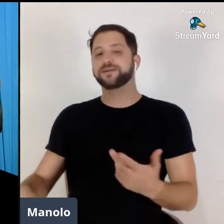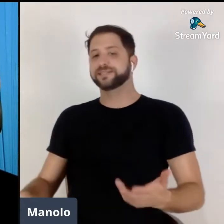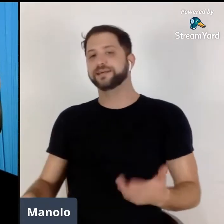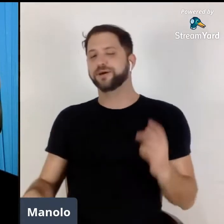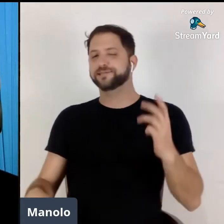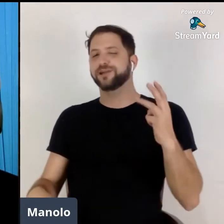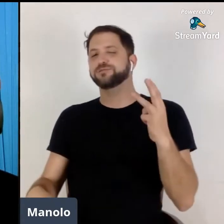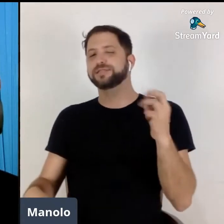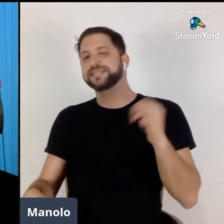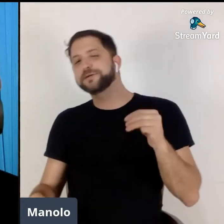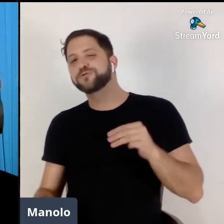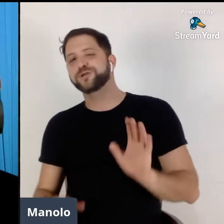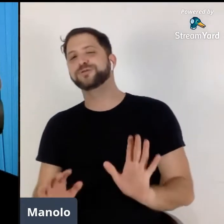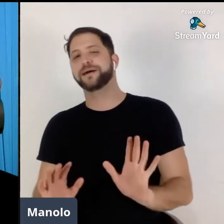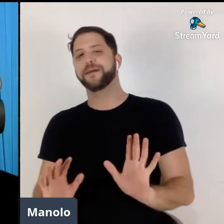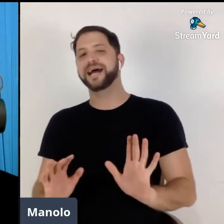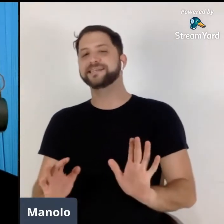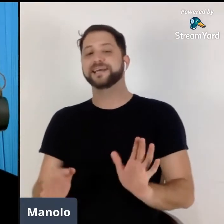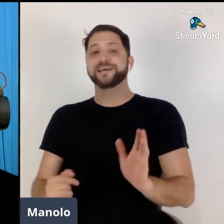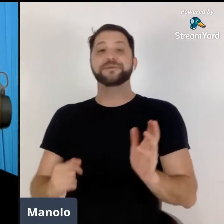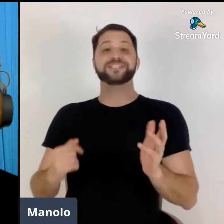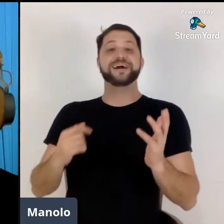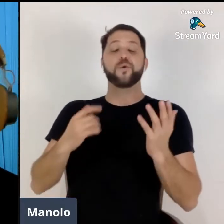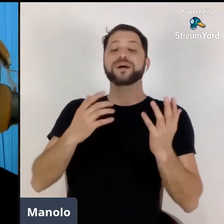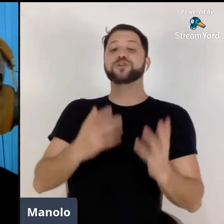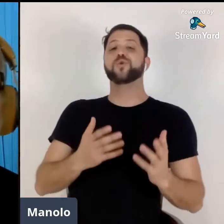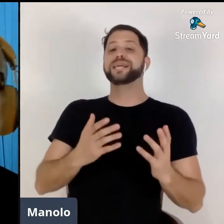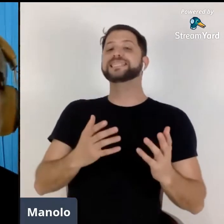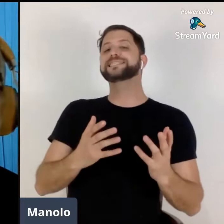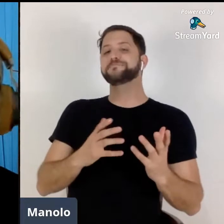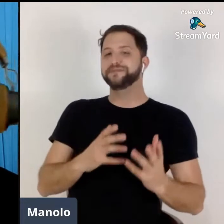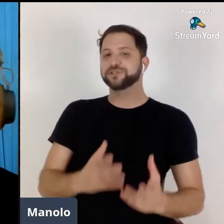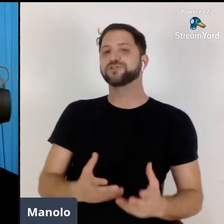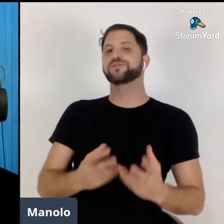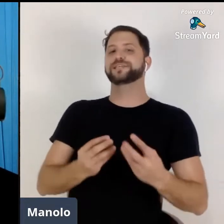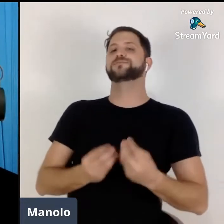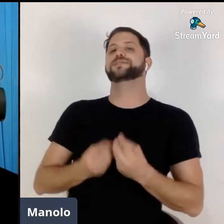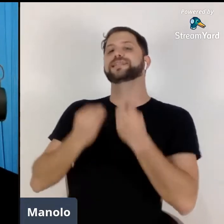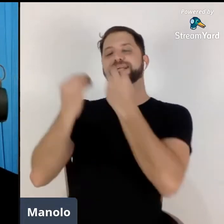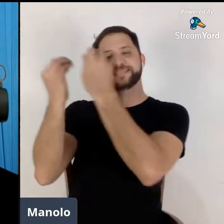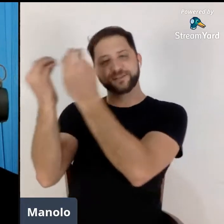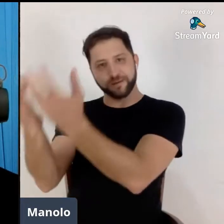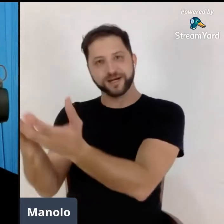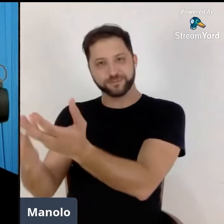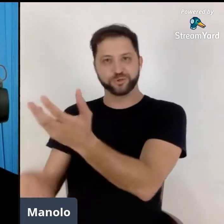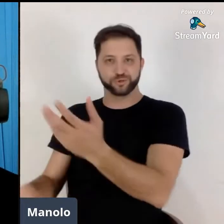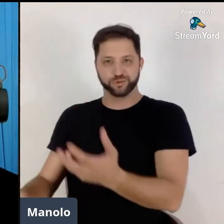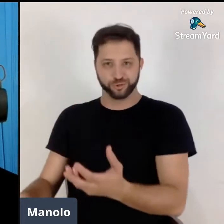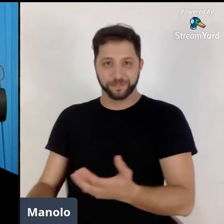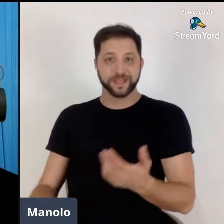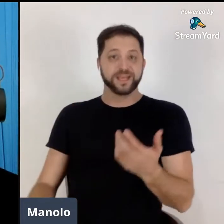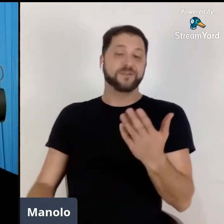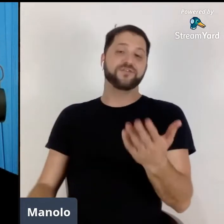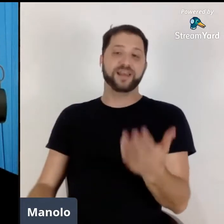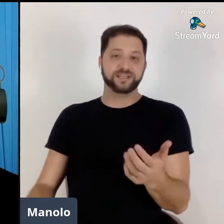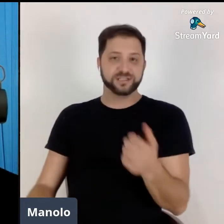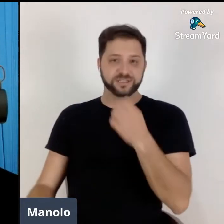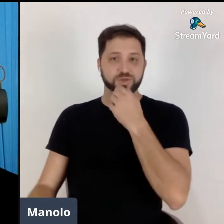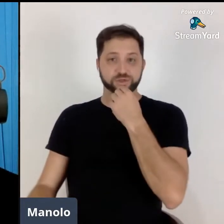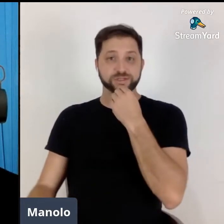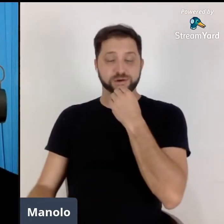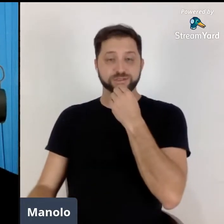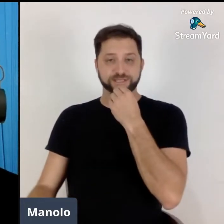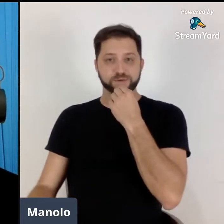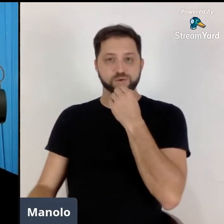uma legenda ali que você demora, que era uns 30 minutinhos a mais, imagina quanto conhecimento você não está trazendo a mais para o surdo. Eu vou